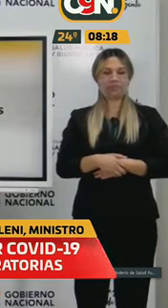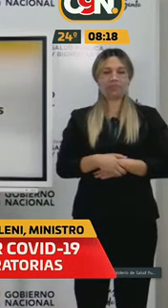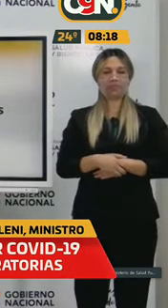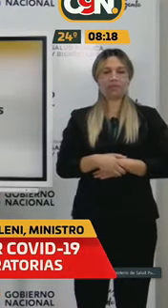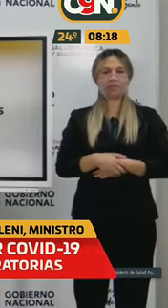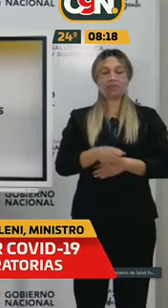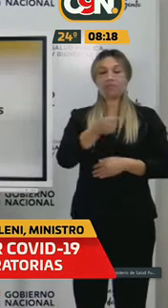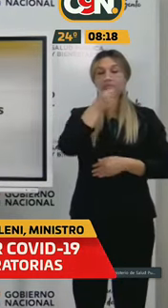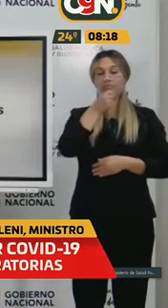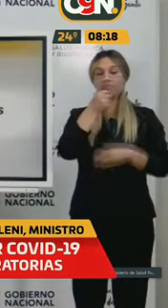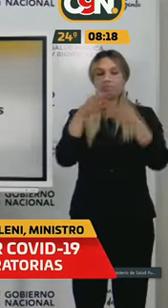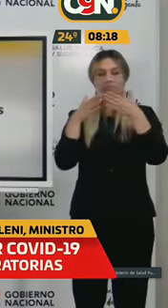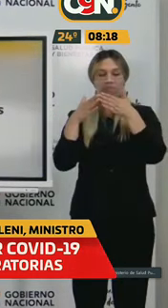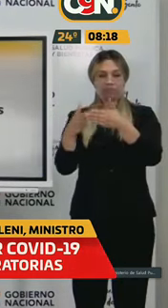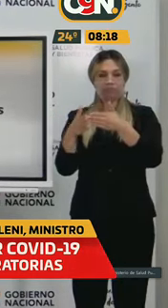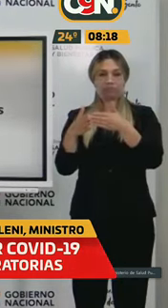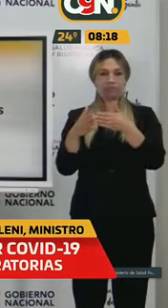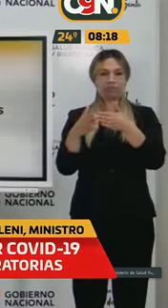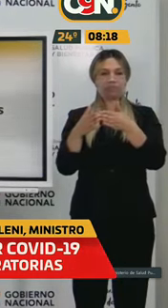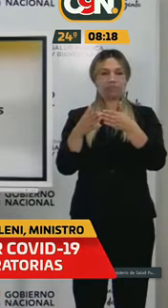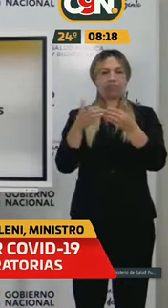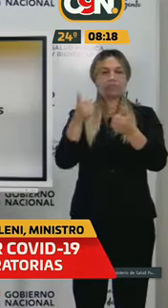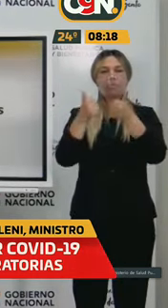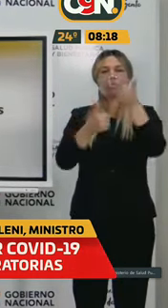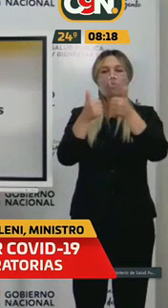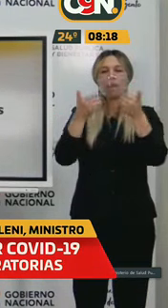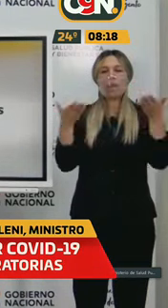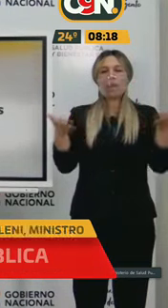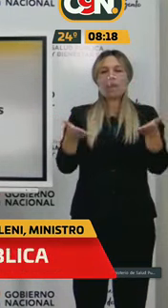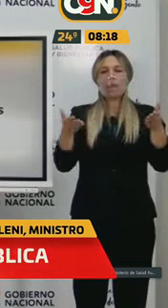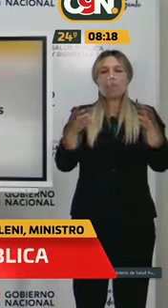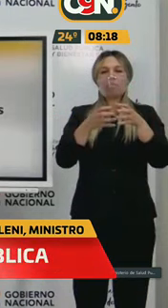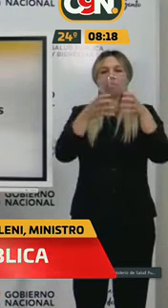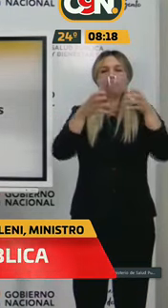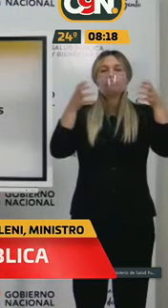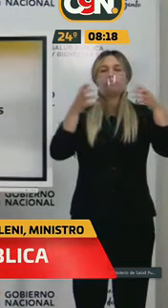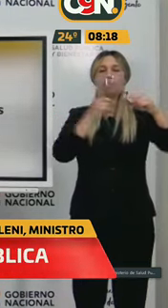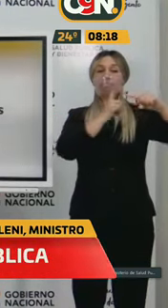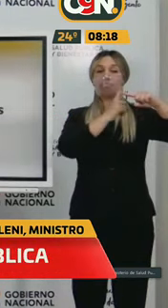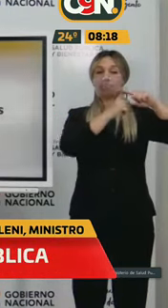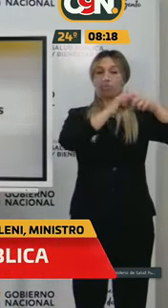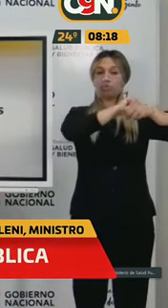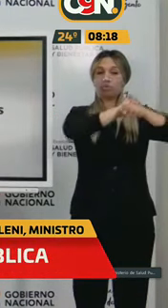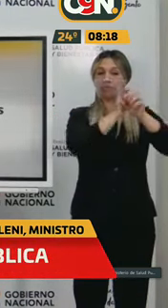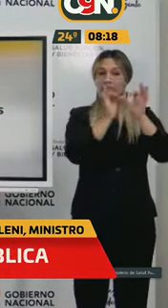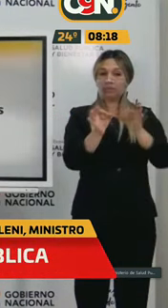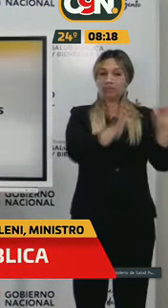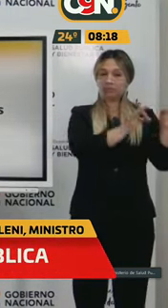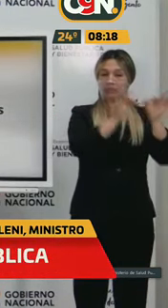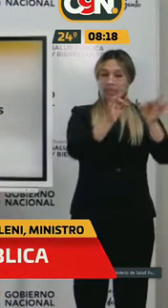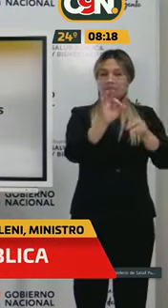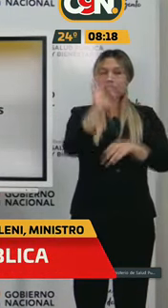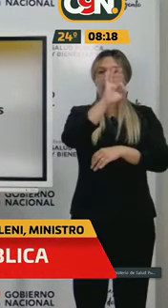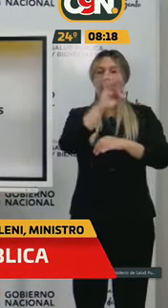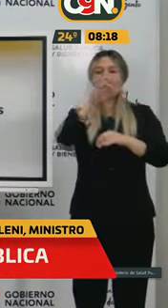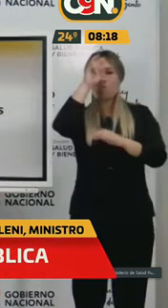ABC Cardinal, ABC TV. ¿Qué es lo que más sube ahora mismo? ¿Tasa de contagio, de internaciones o de